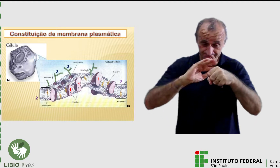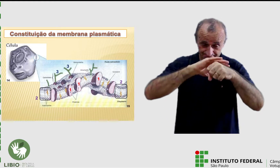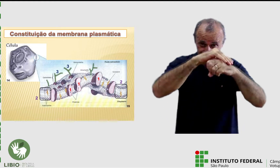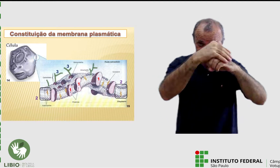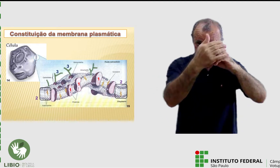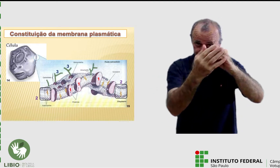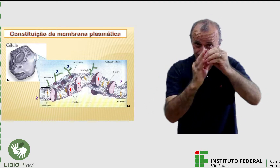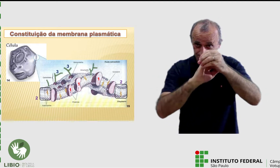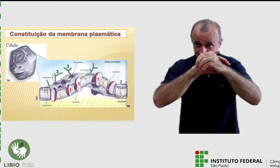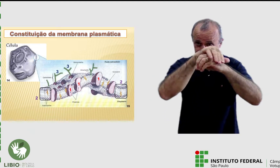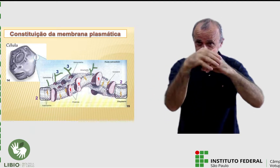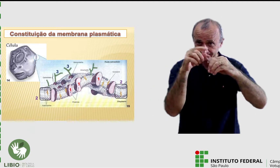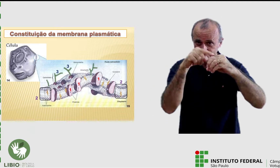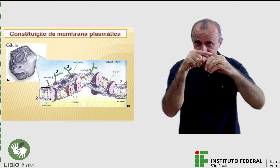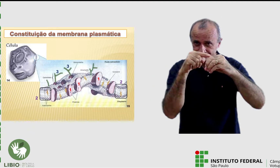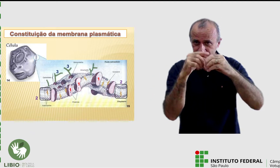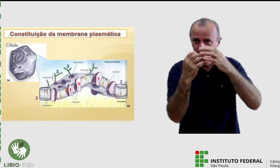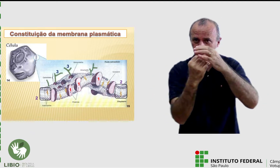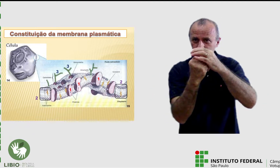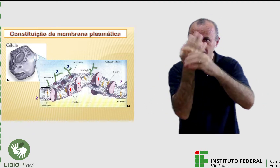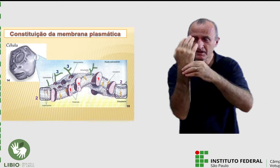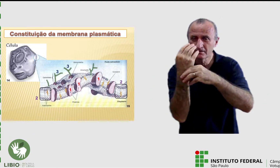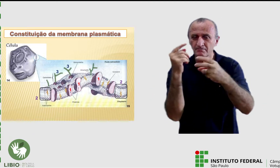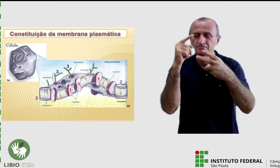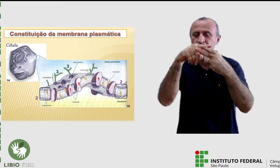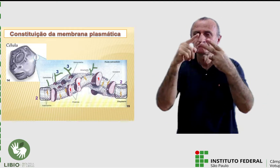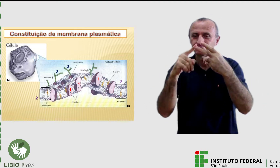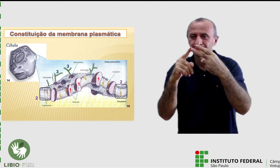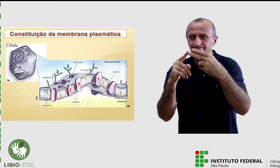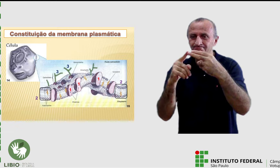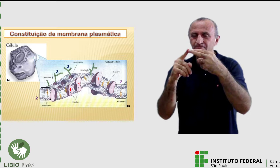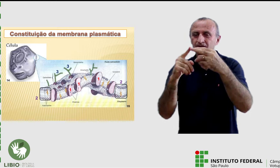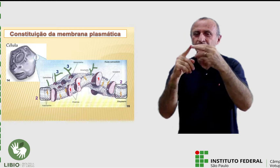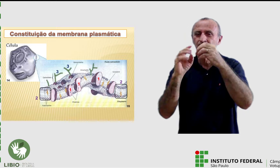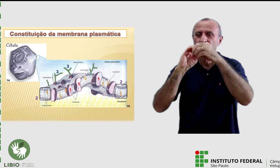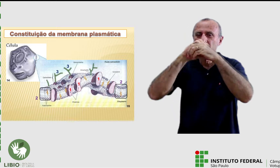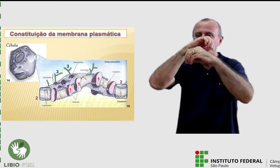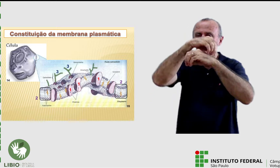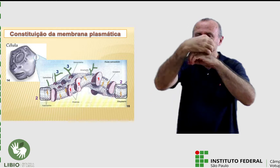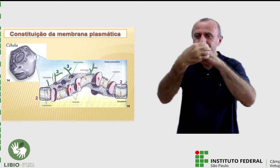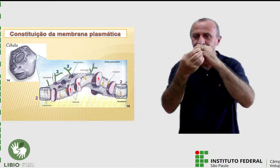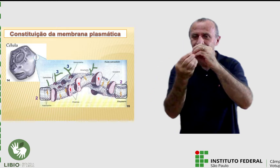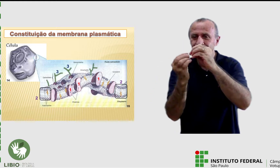membrana é formada basicamente de 2 tipos de moléculas orgânicas.